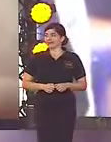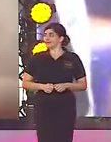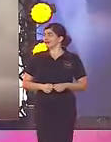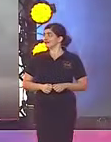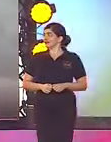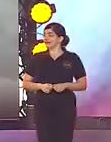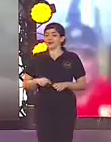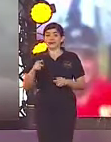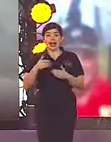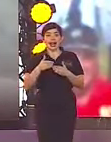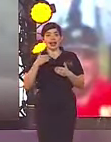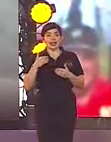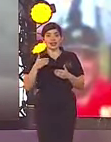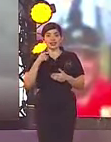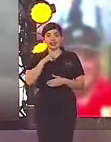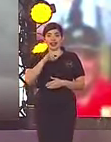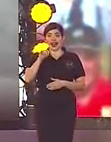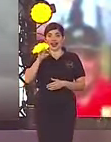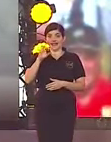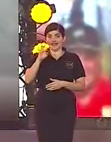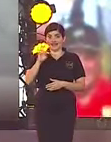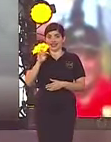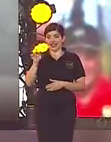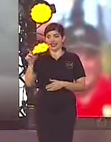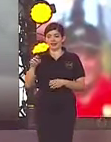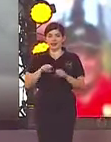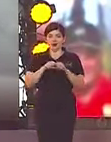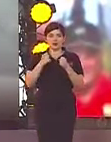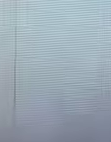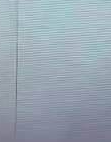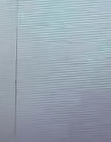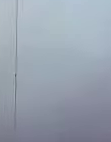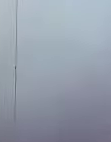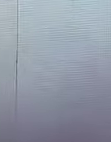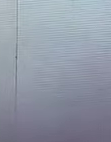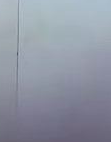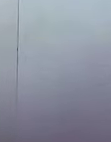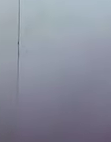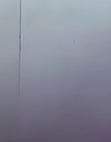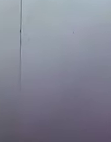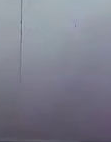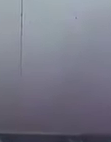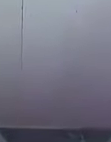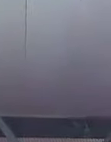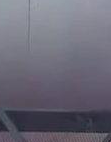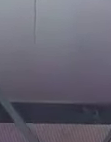Antes de Jafet, voy a romper el protocolo correspondiente